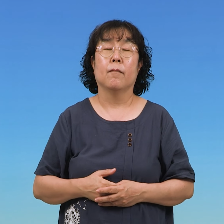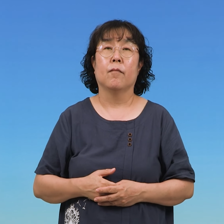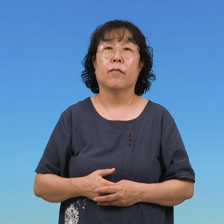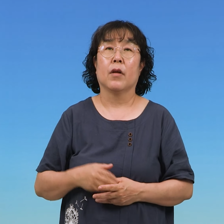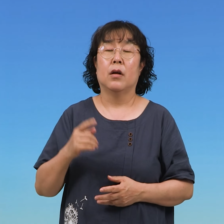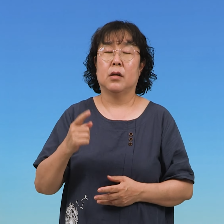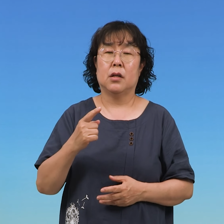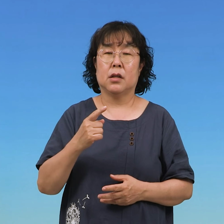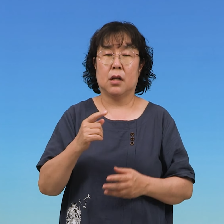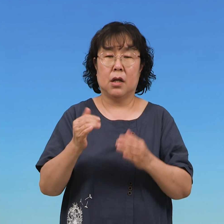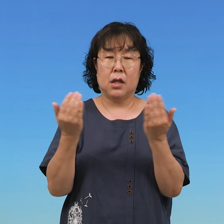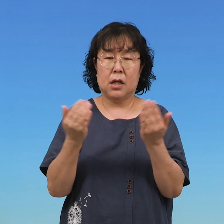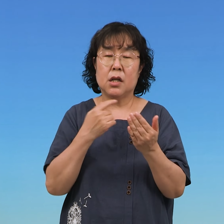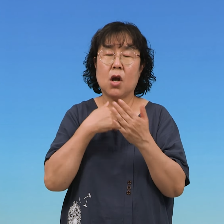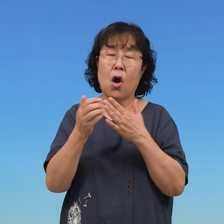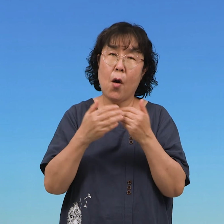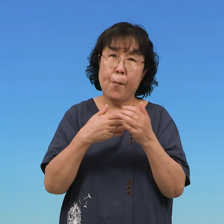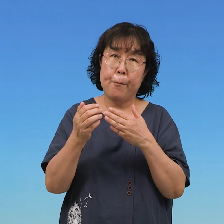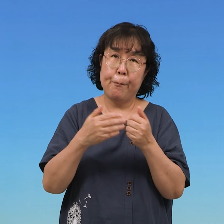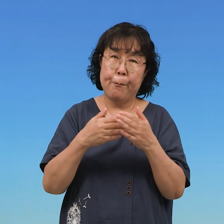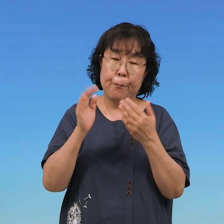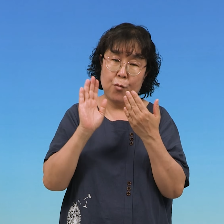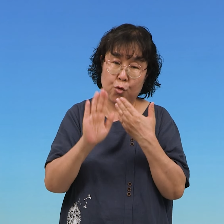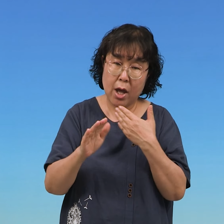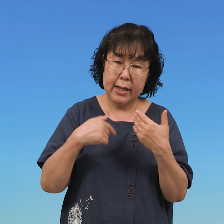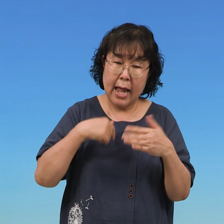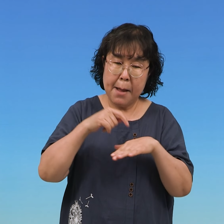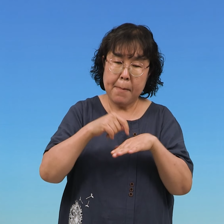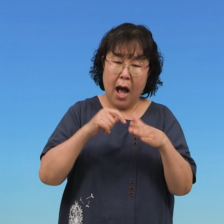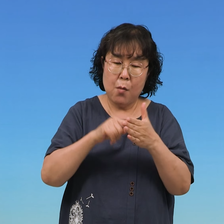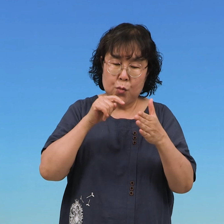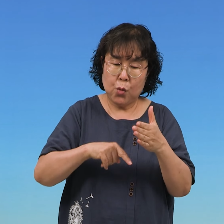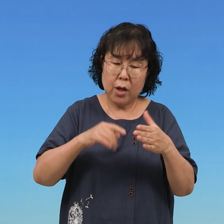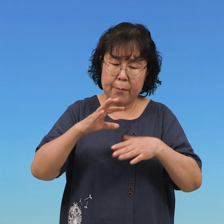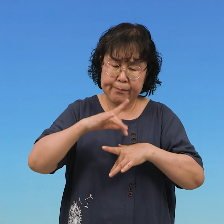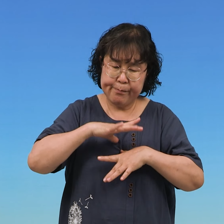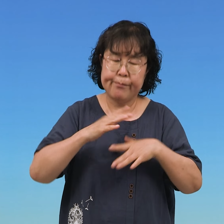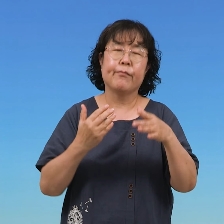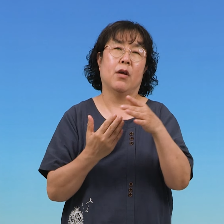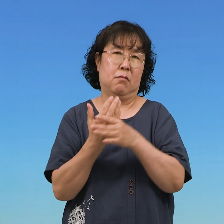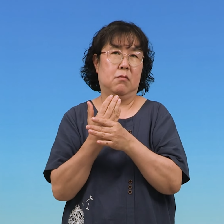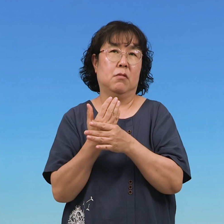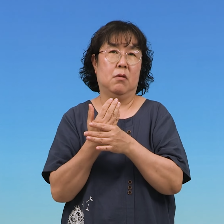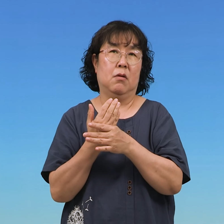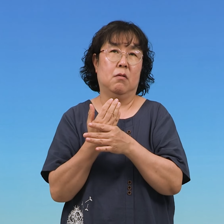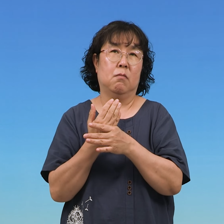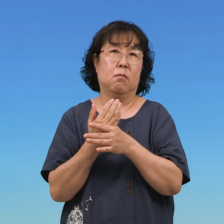이런 일을 좀 겪고 보니까요, 저 마음에 어떤 두려움이 생기는가 하니까, 하나님,